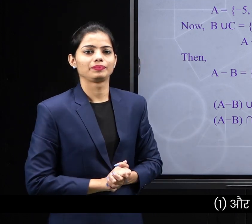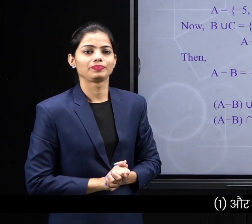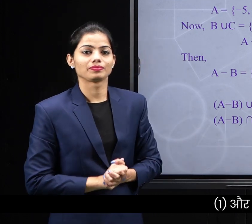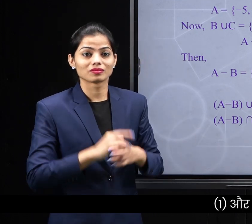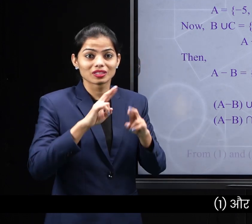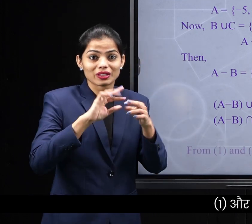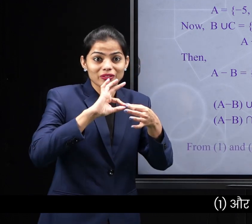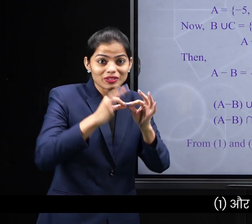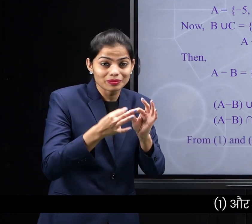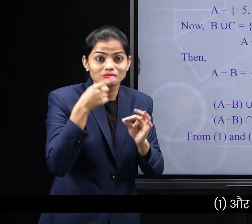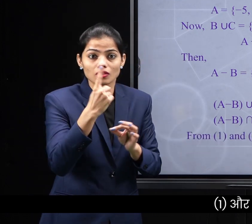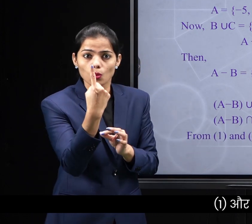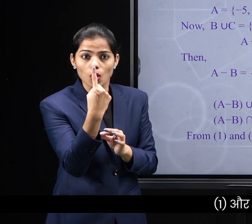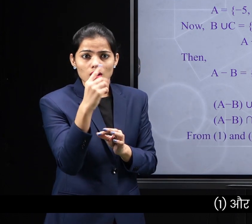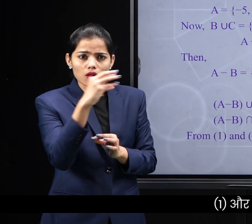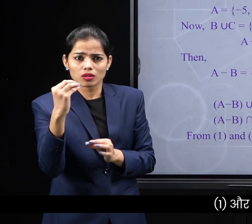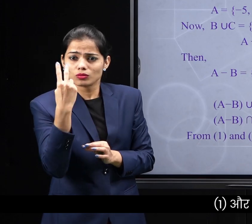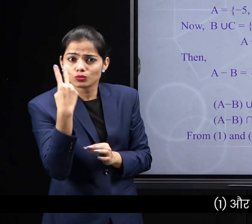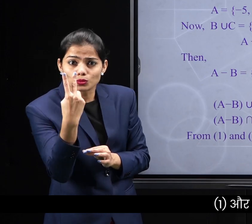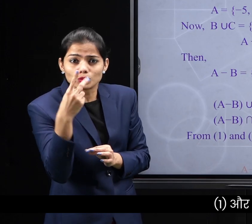1 और 2 से हम देखते हैं कि